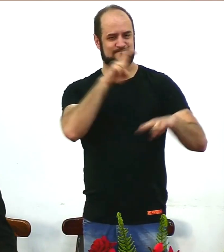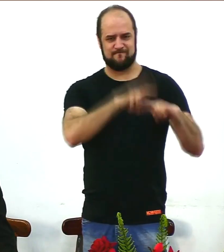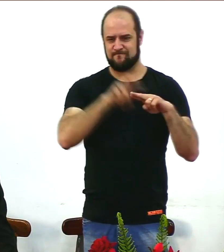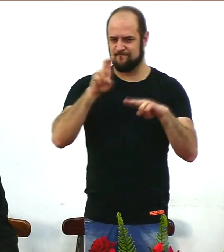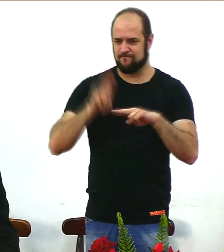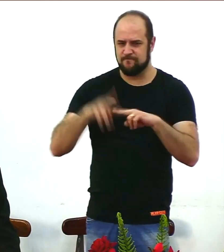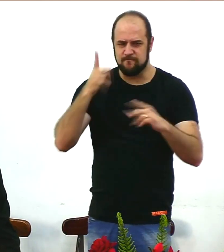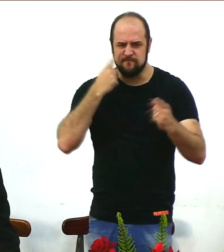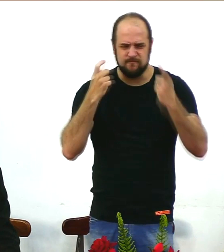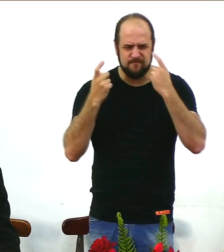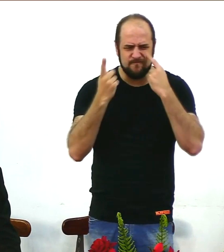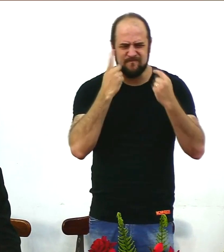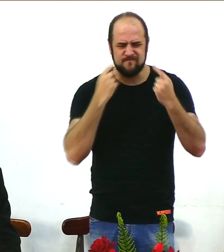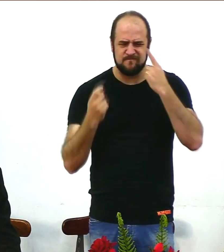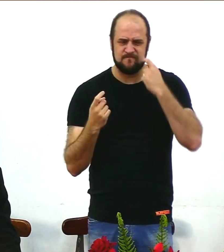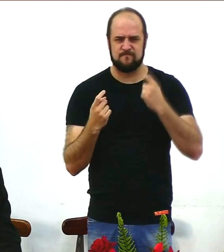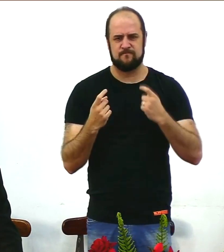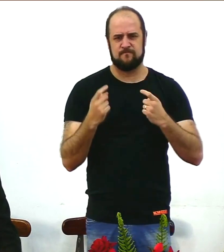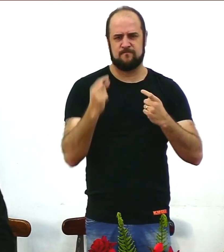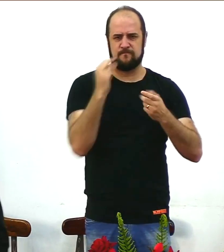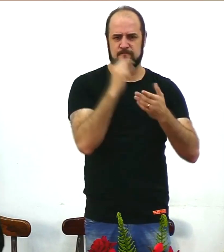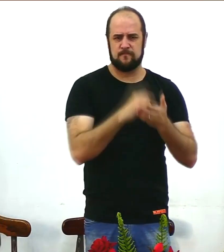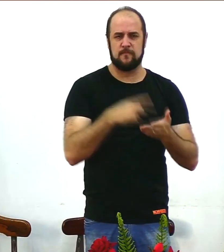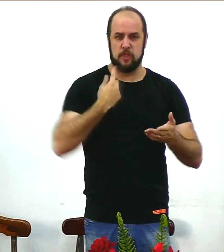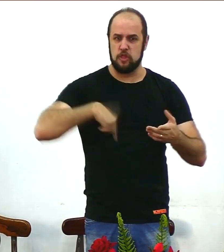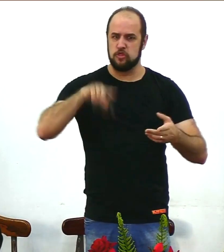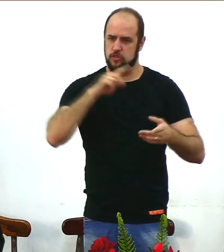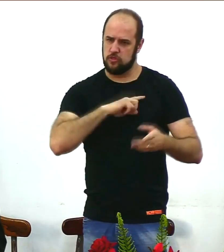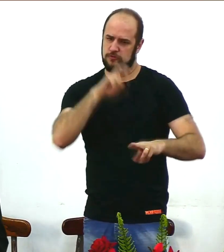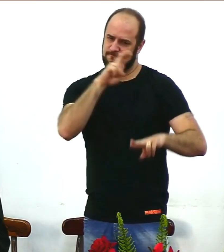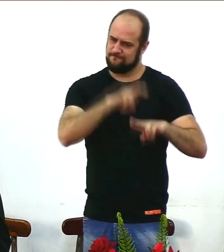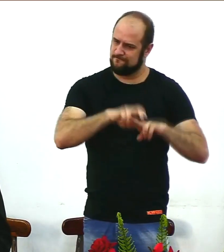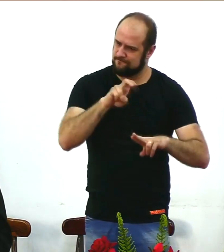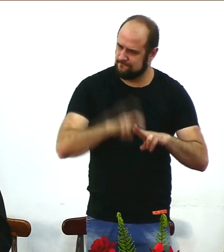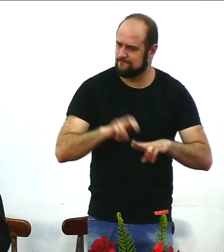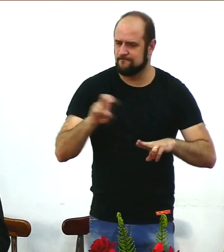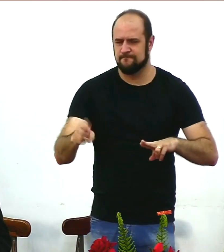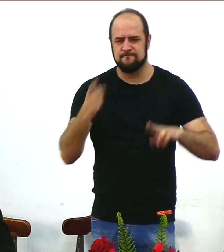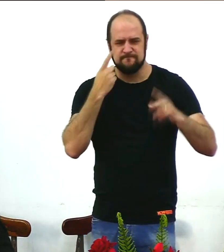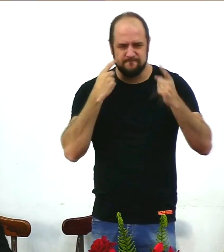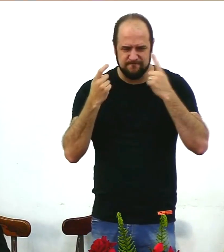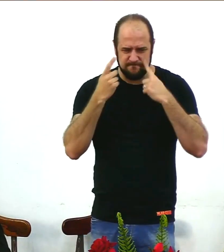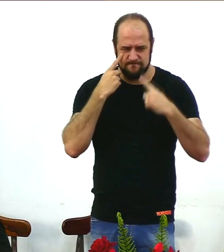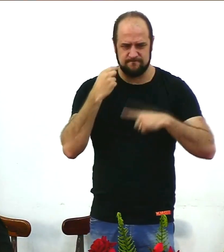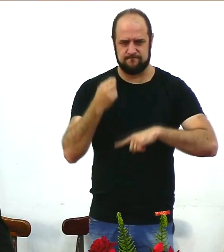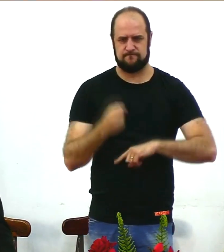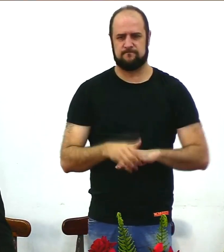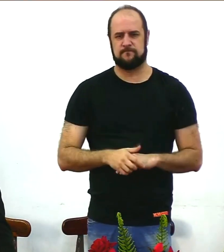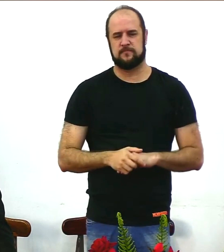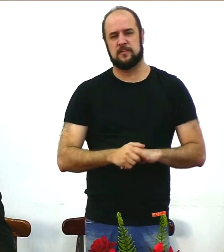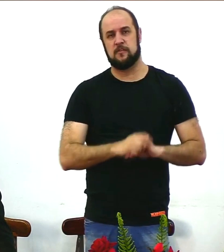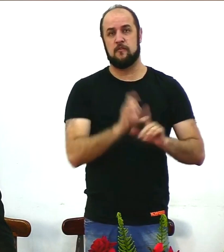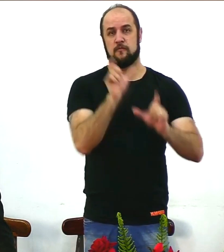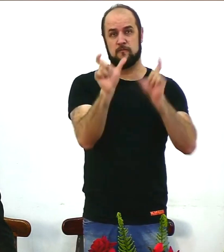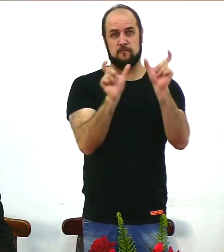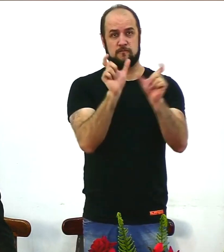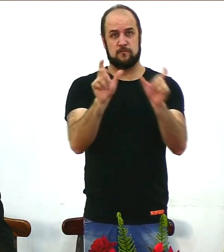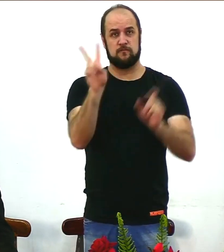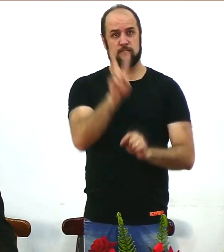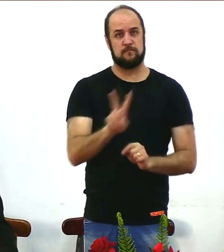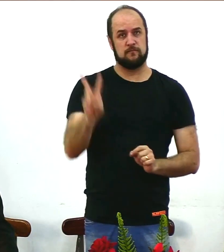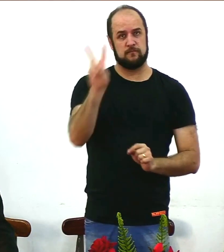os judeus viveram também. E então o Salmo parece nos falar, os primeiros